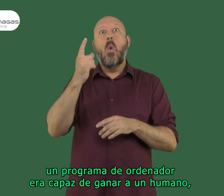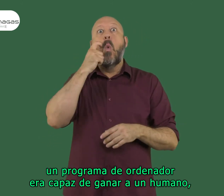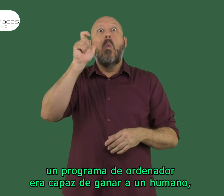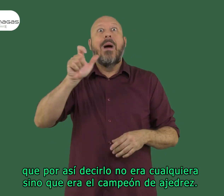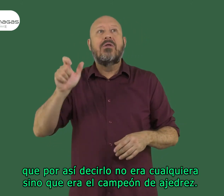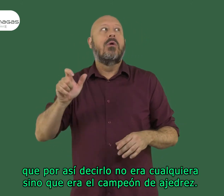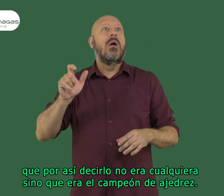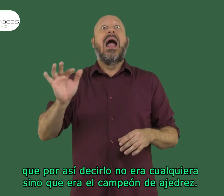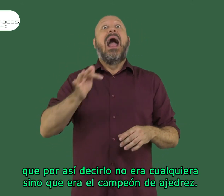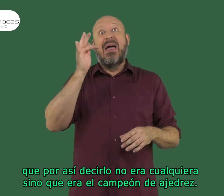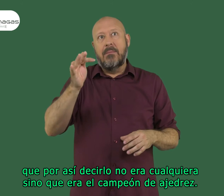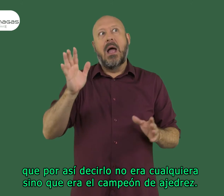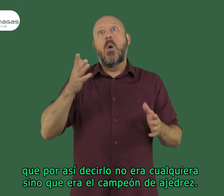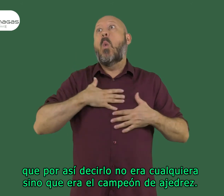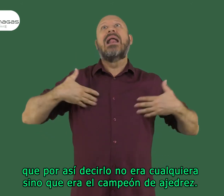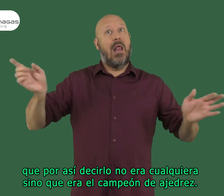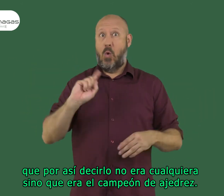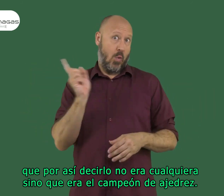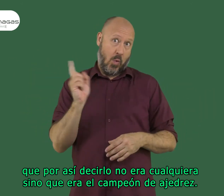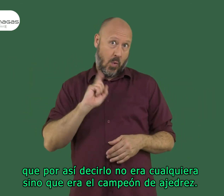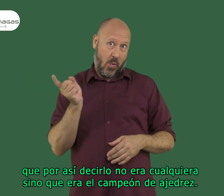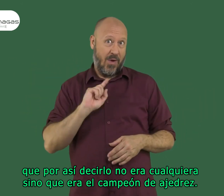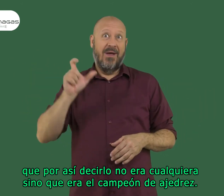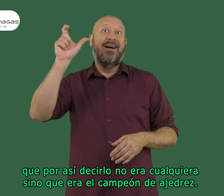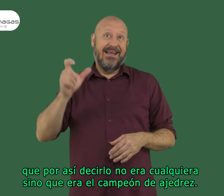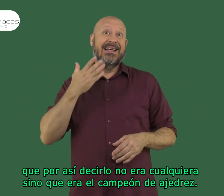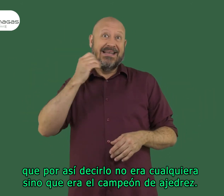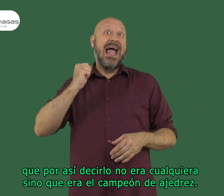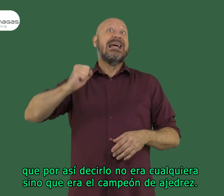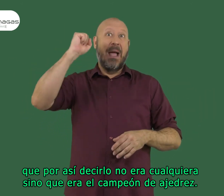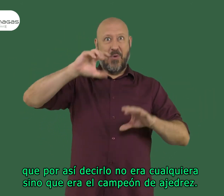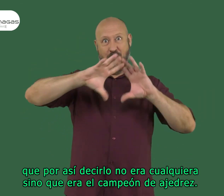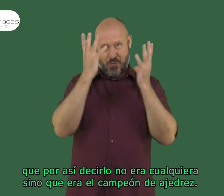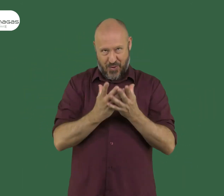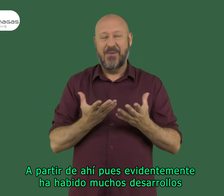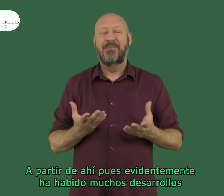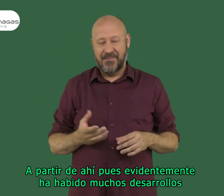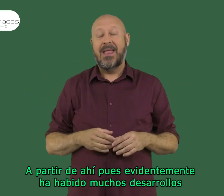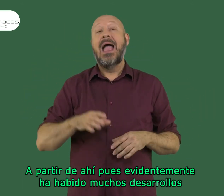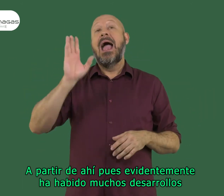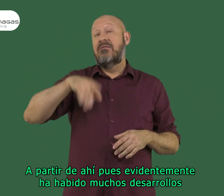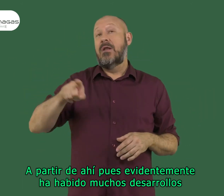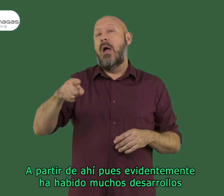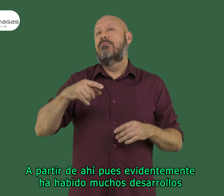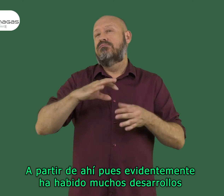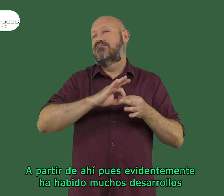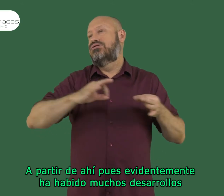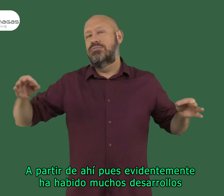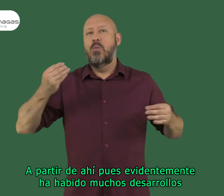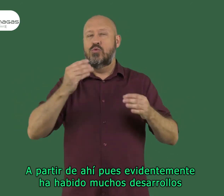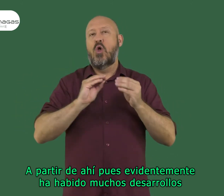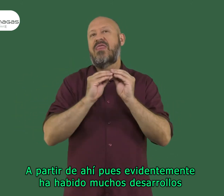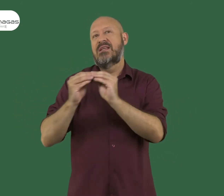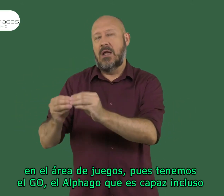un humano que, por así decirlo, no era cualquiera, sino que era el campeón de ajedrez. A partir de ahí, pues evidentemente ha habido